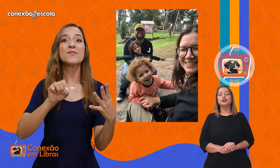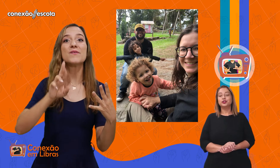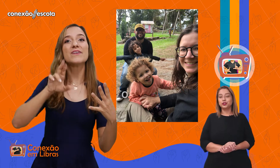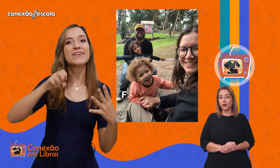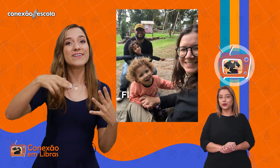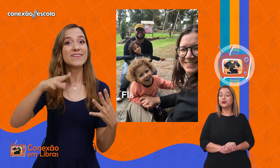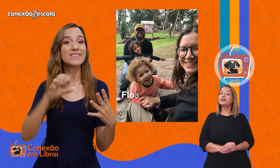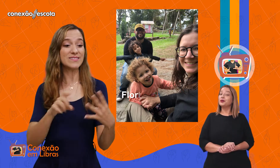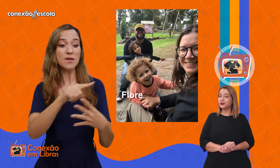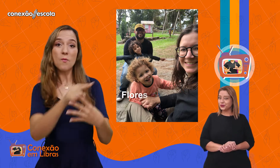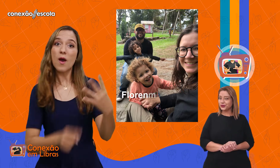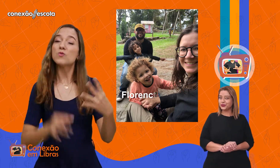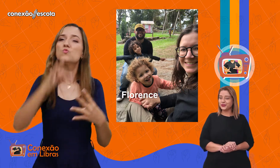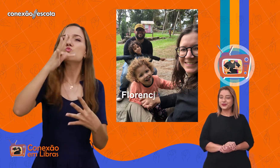Todos são surdos.